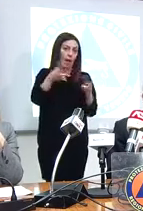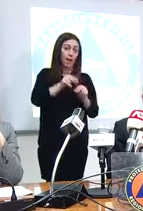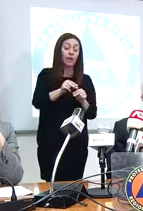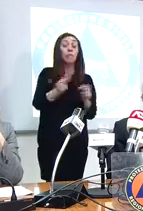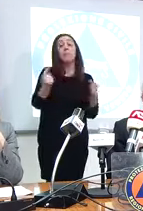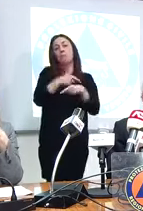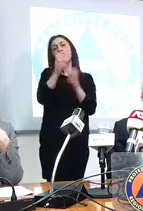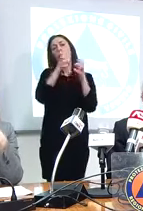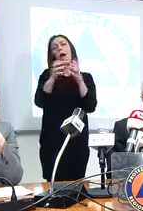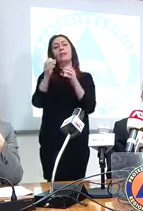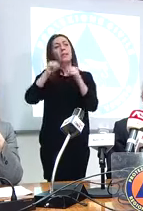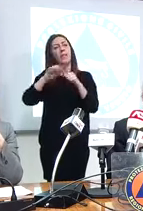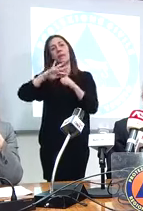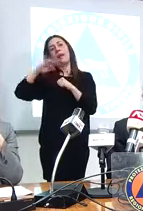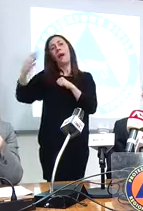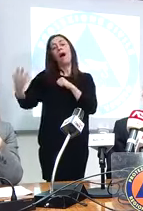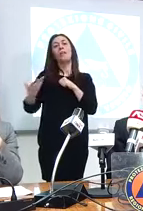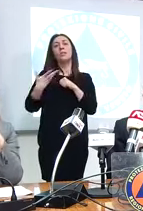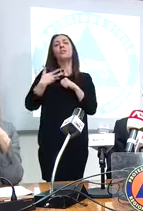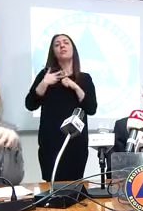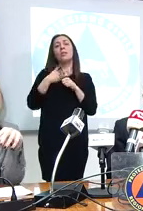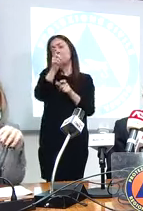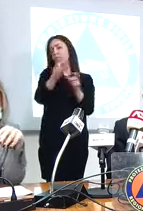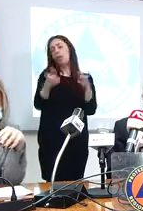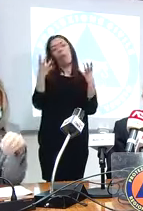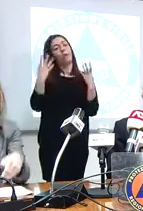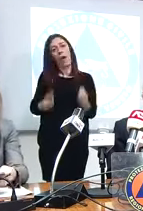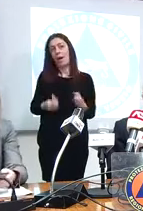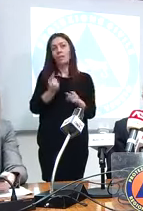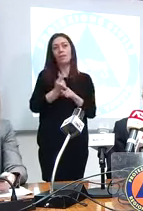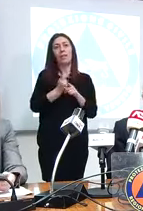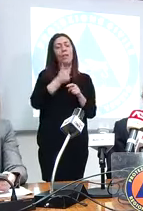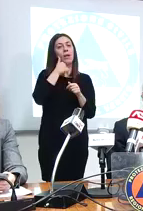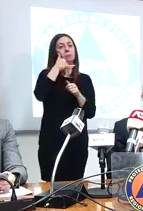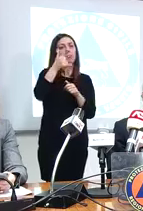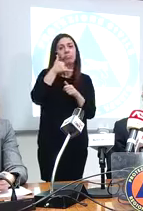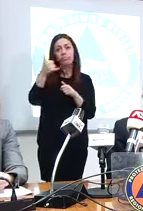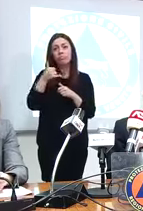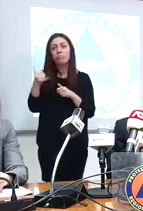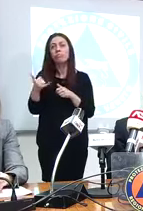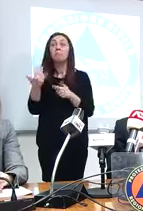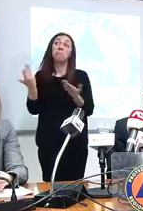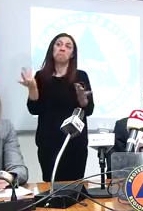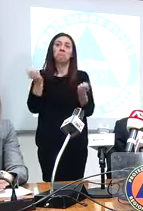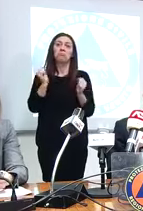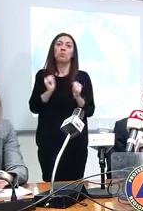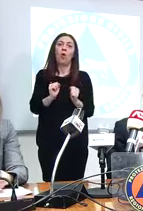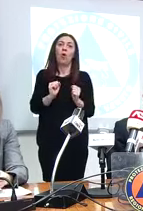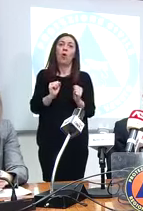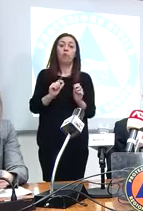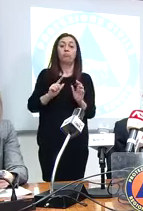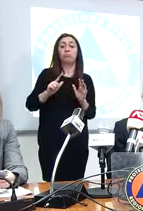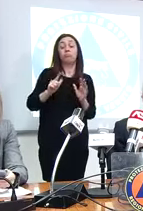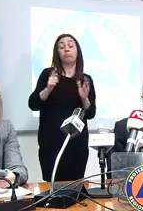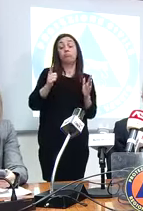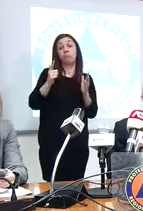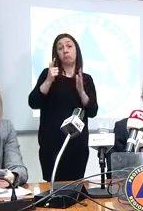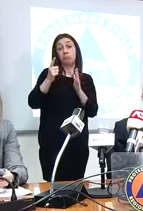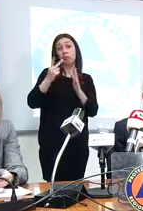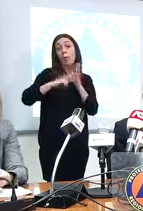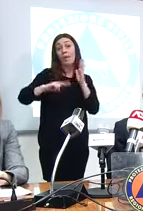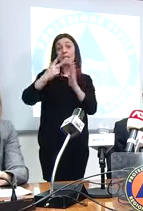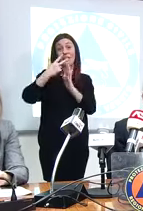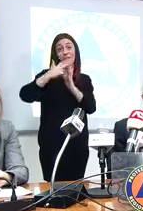tante persone da soddisfare e richiameranno e magari impiegheranno anche 2 o 3 mesi per